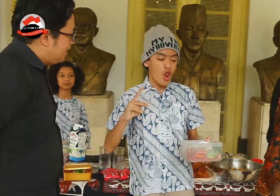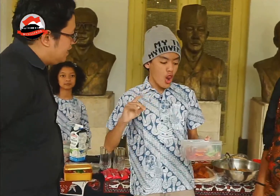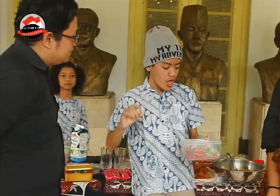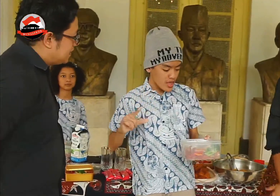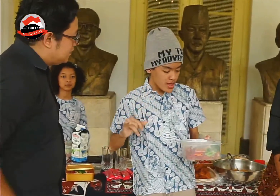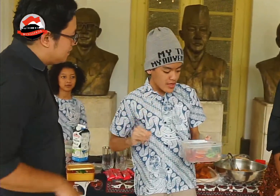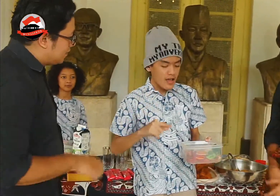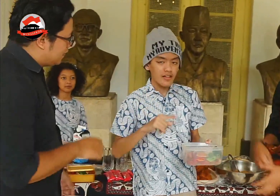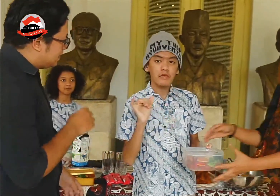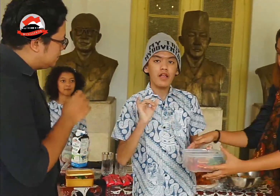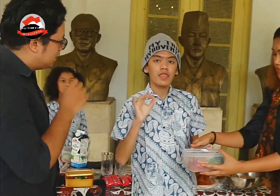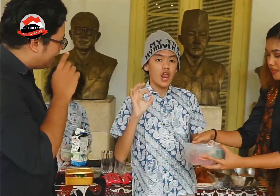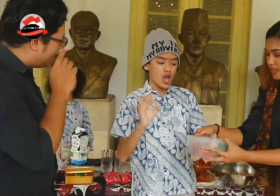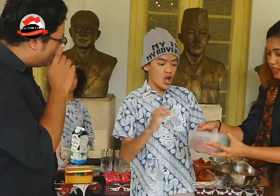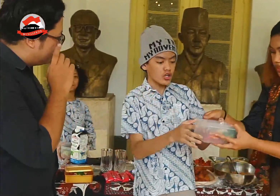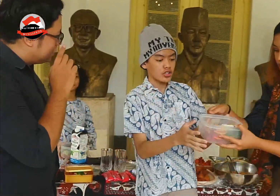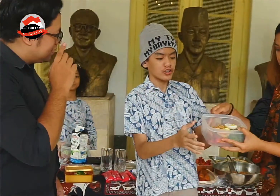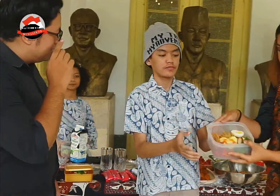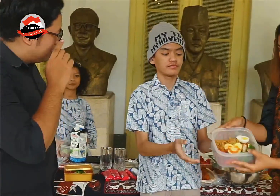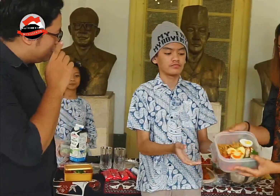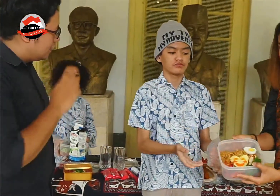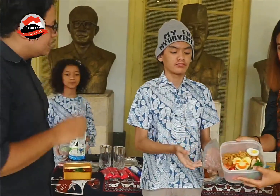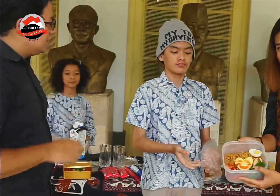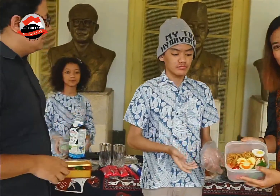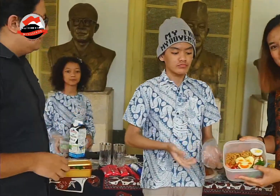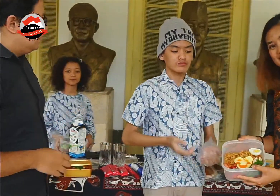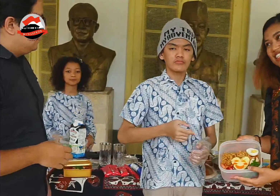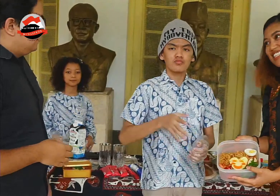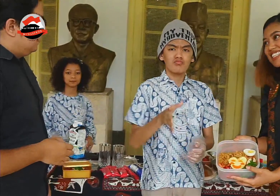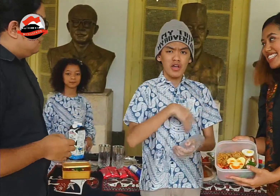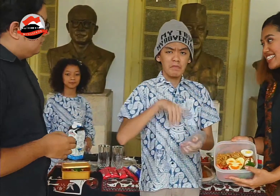ayam, ada sayur brokolinya juga. Nasi, Pak. Sama telur.